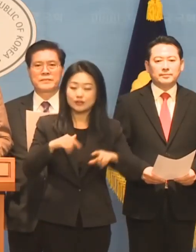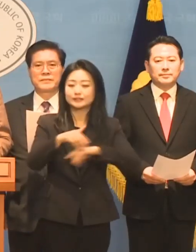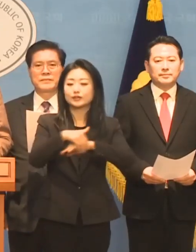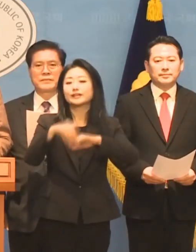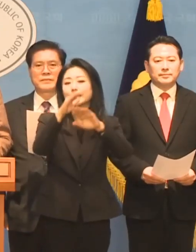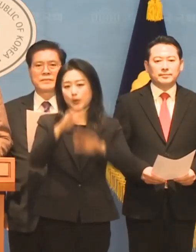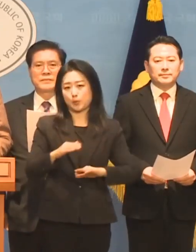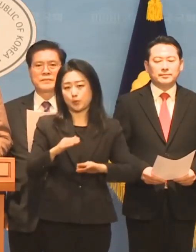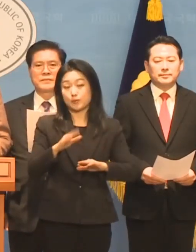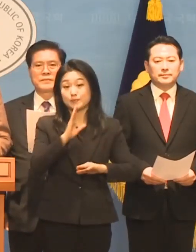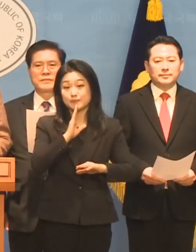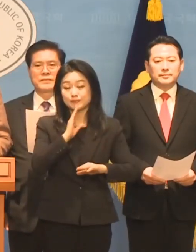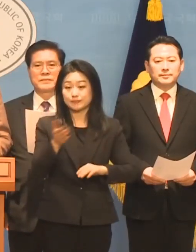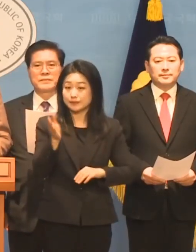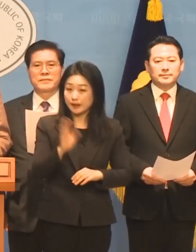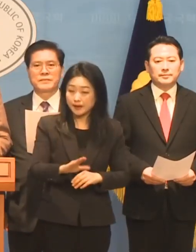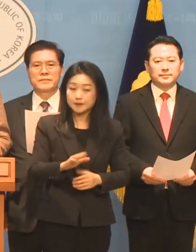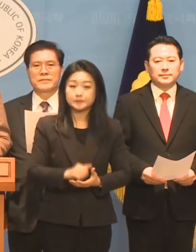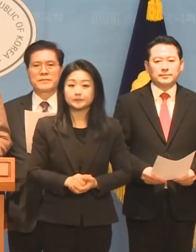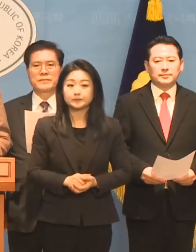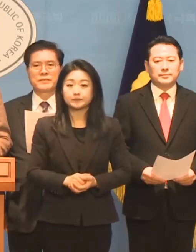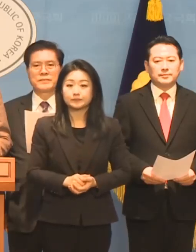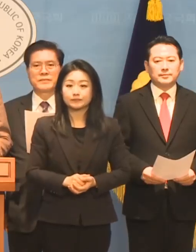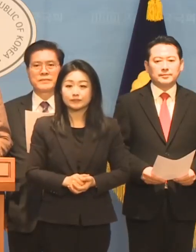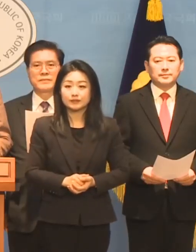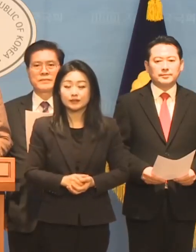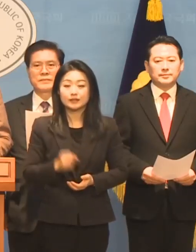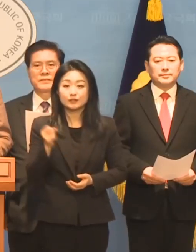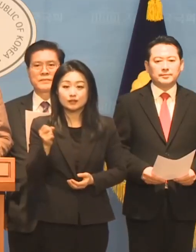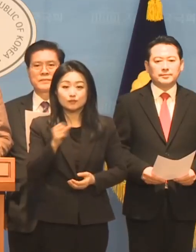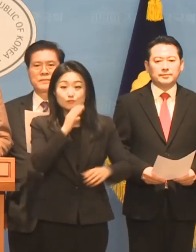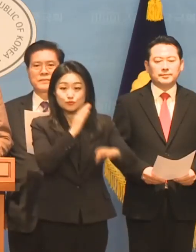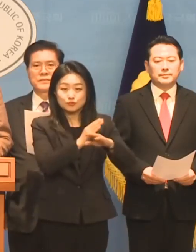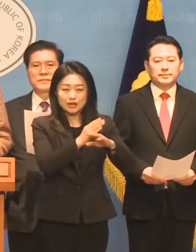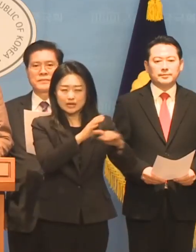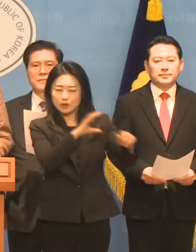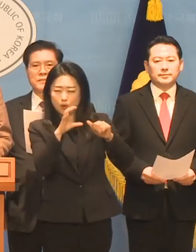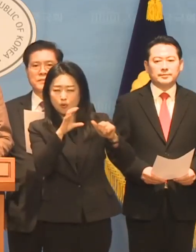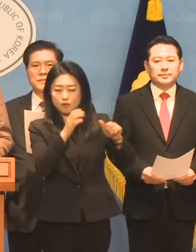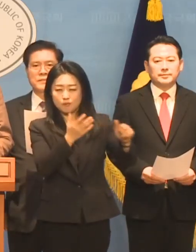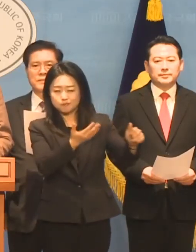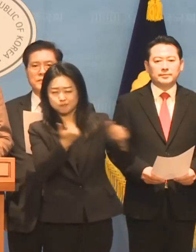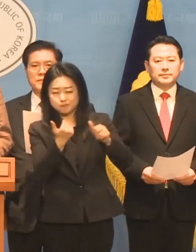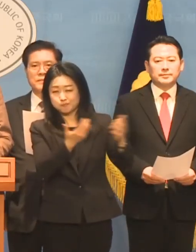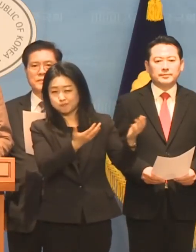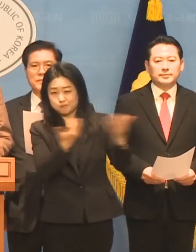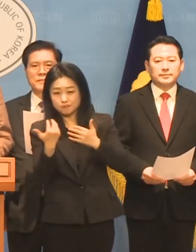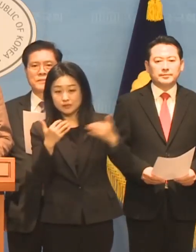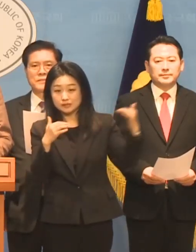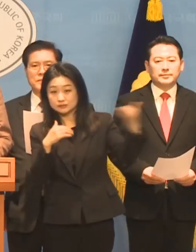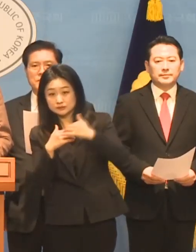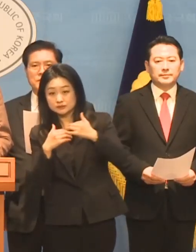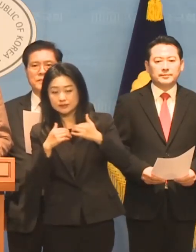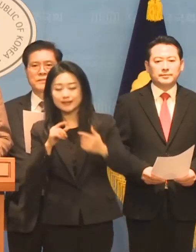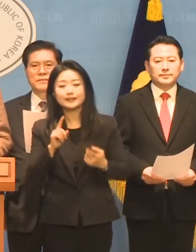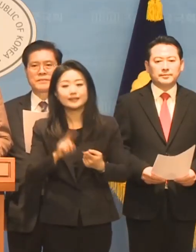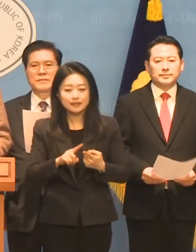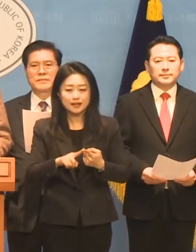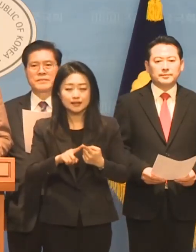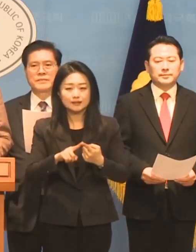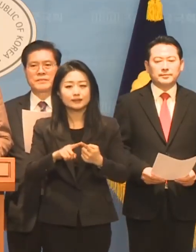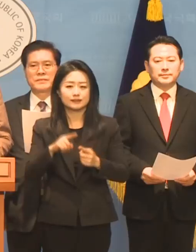정책입니다. 여기에 외환 프레임을 더 씌우는 것은 대한민국 안보 특수성을 망각한 자해적